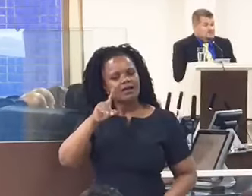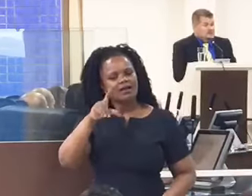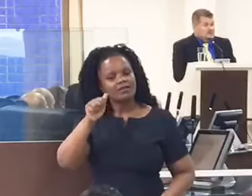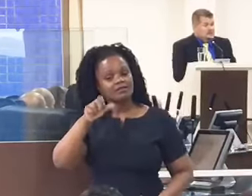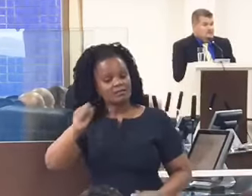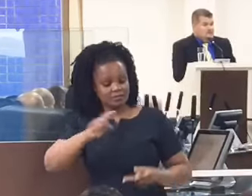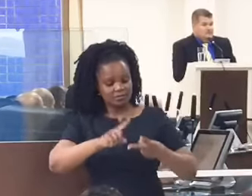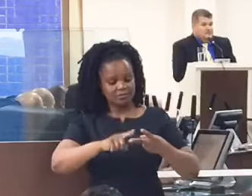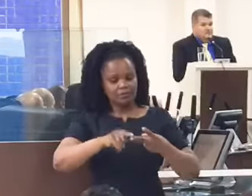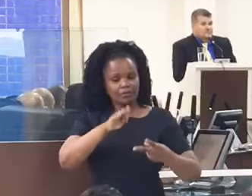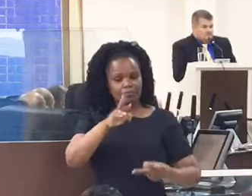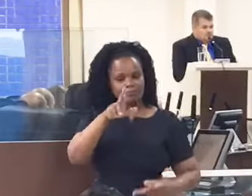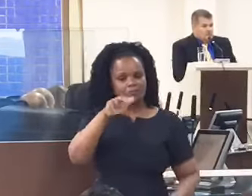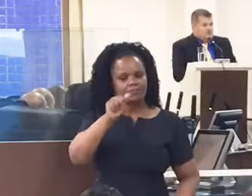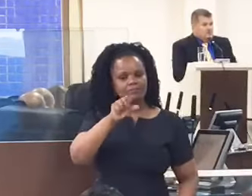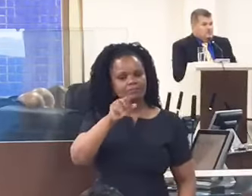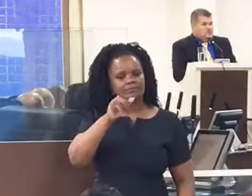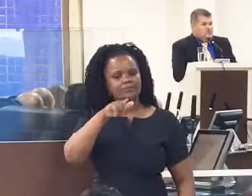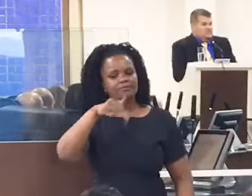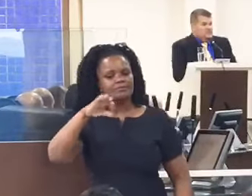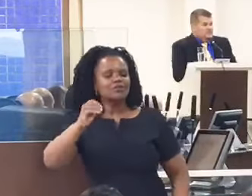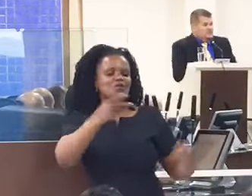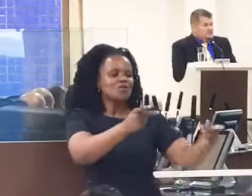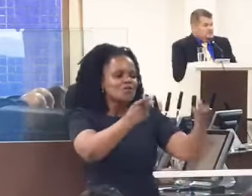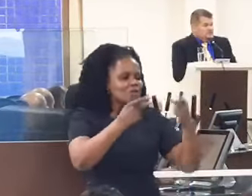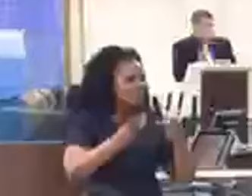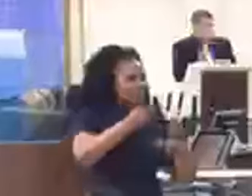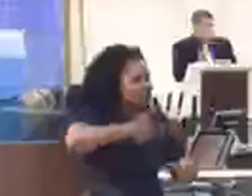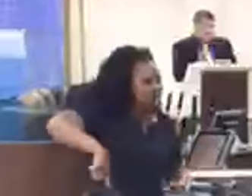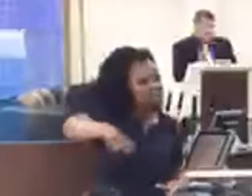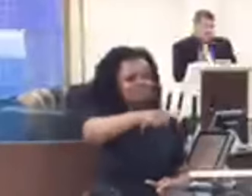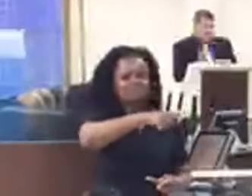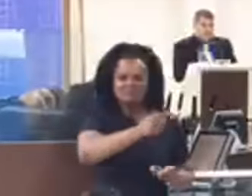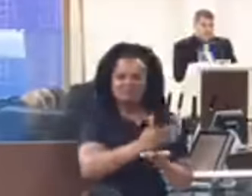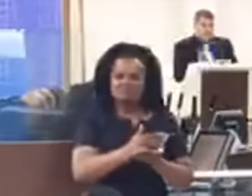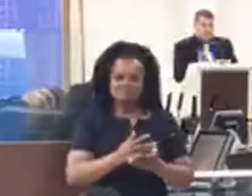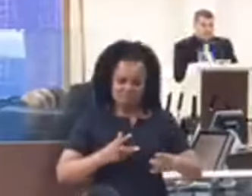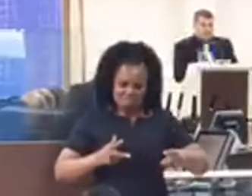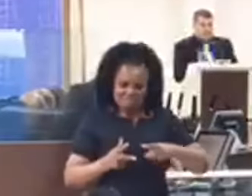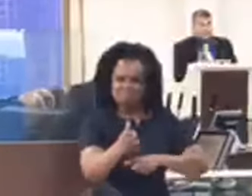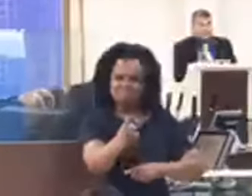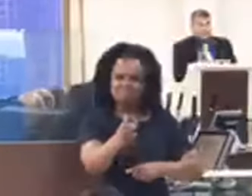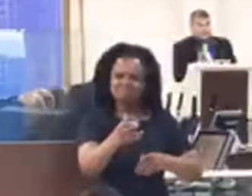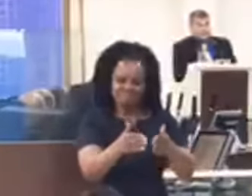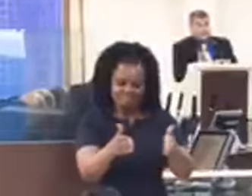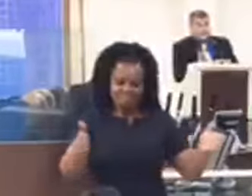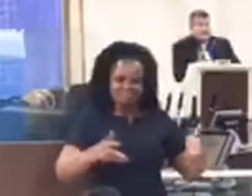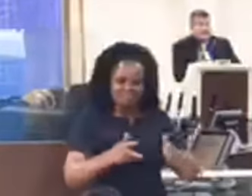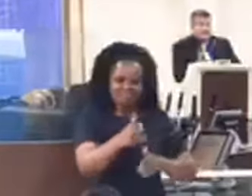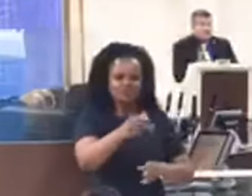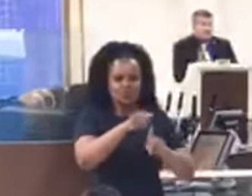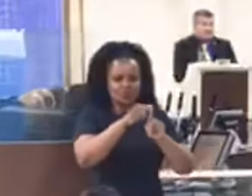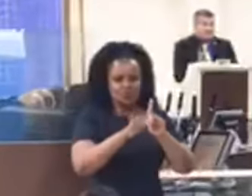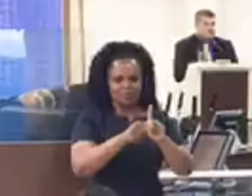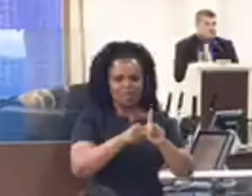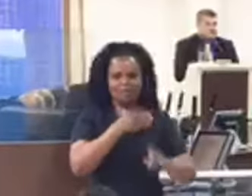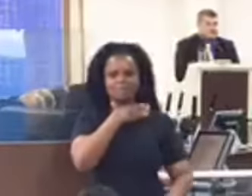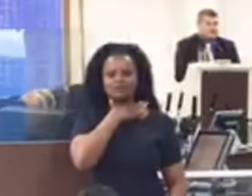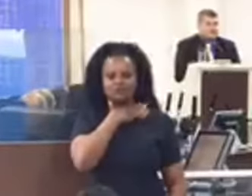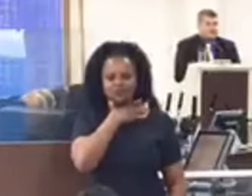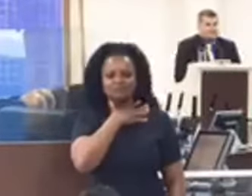com o governo do estado. Já aproveito e convido todos para a inauguração, ainda falta a data, no mês de março.